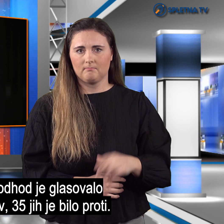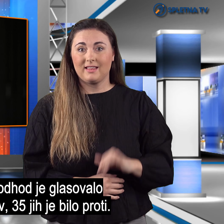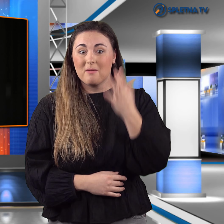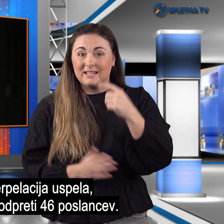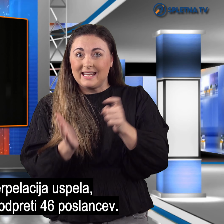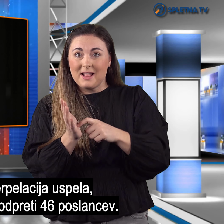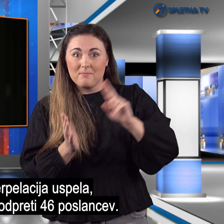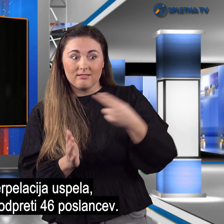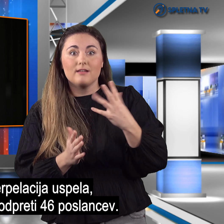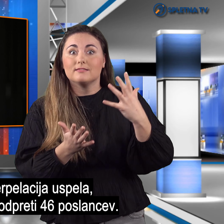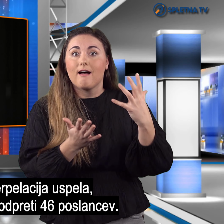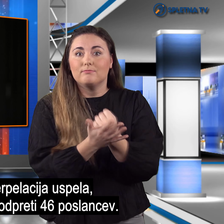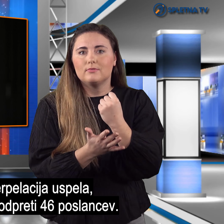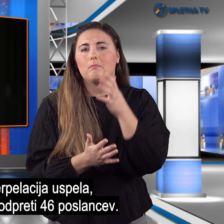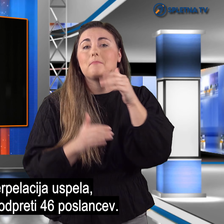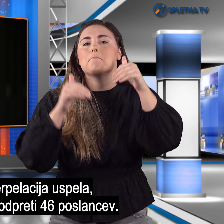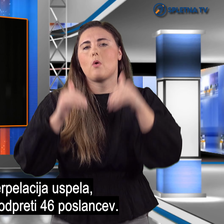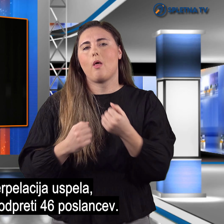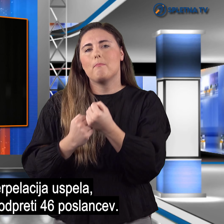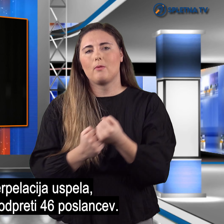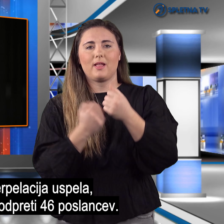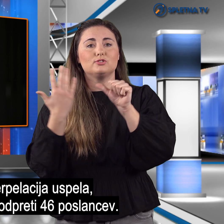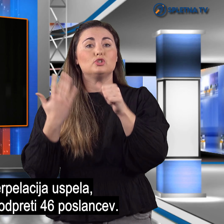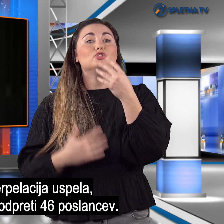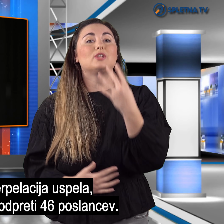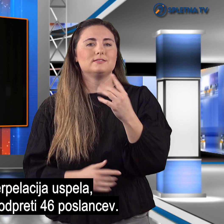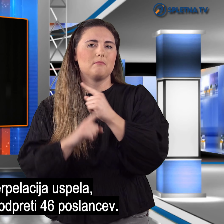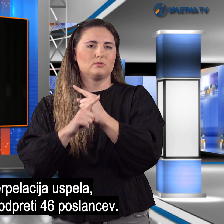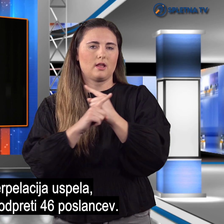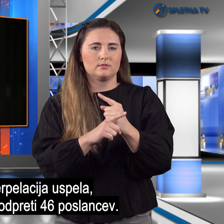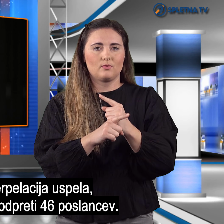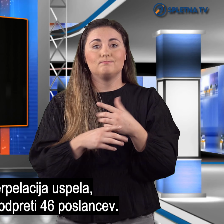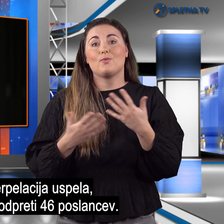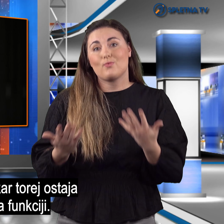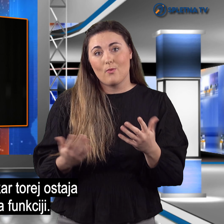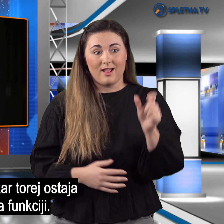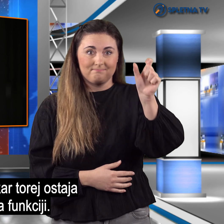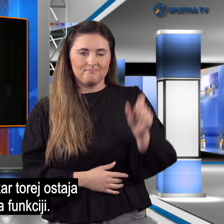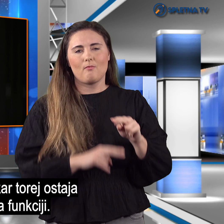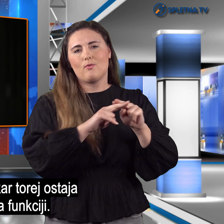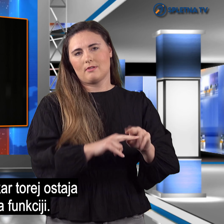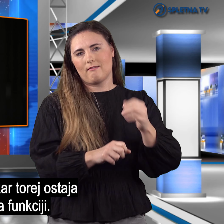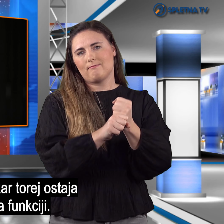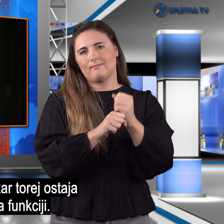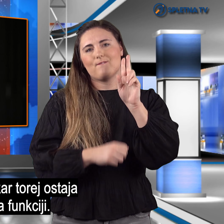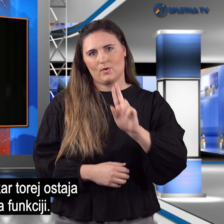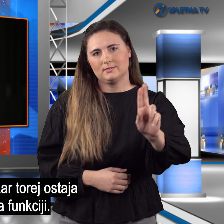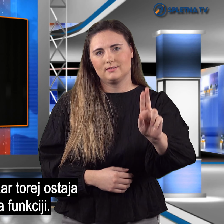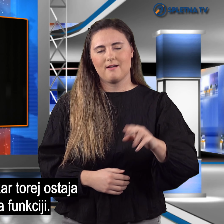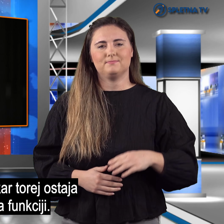Da bi interpelacija uspela, bi jo moralo podpreti 46 poslancev, Poklukar torej ostaja na funkciji.